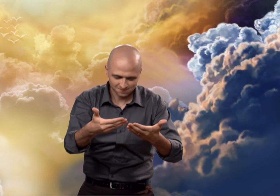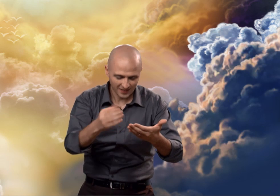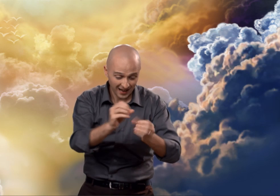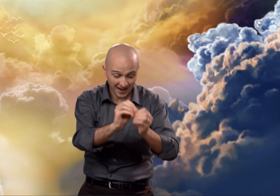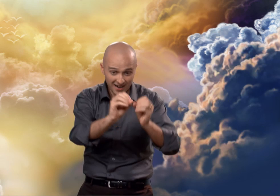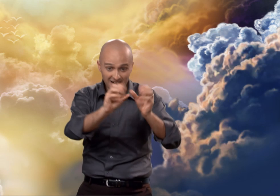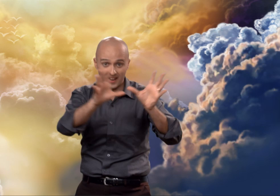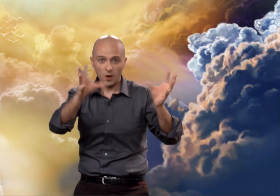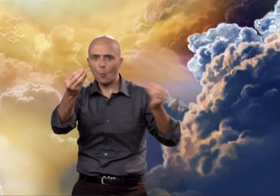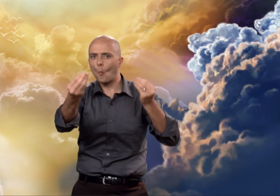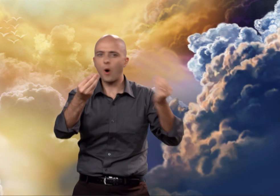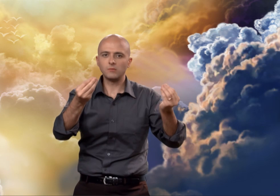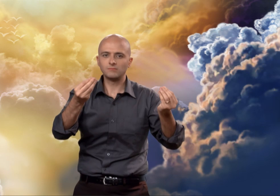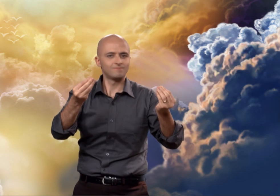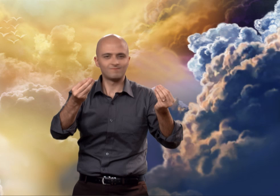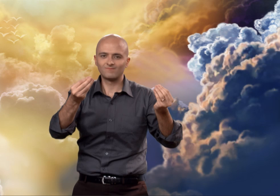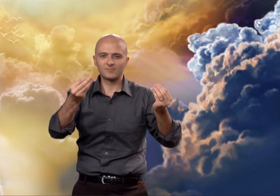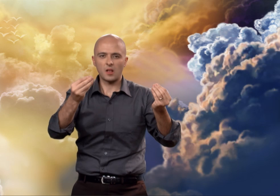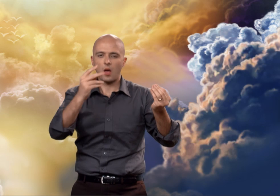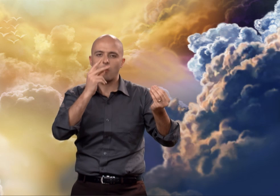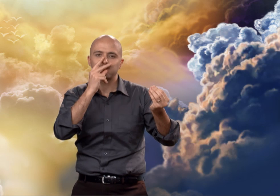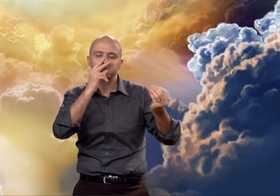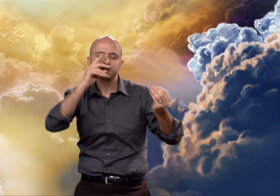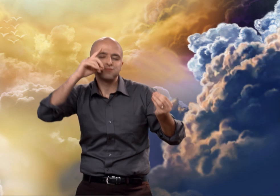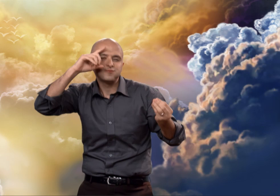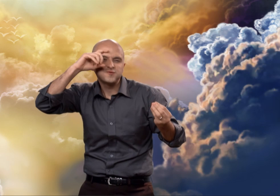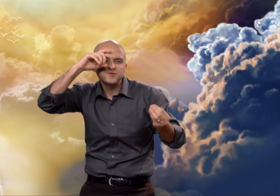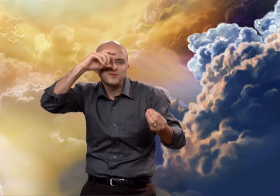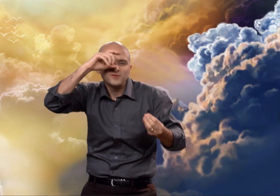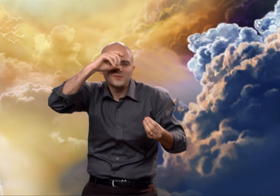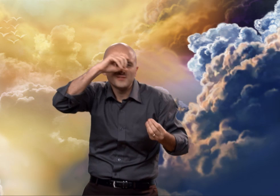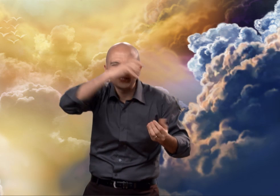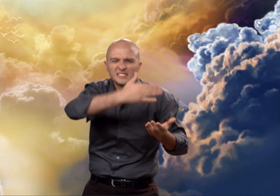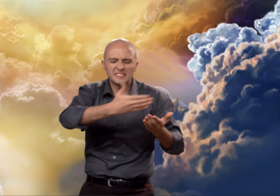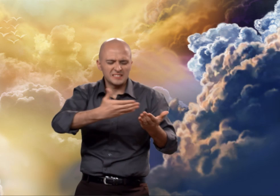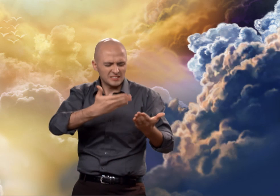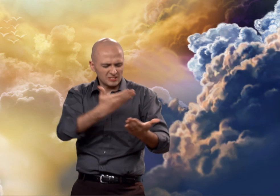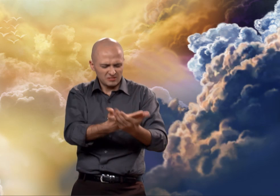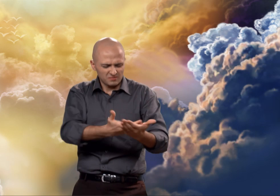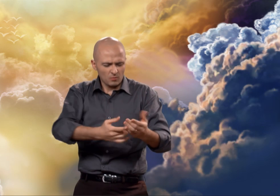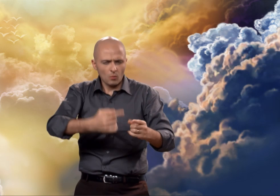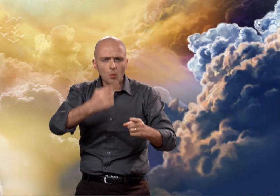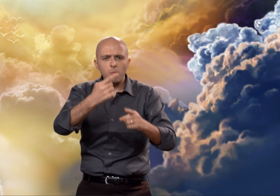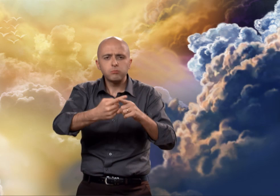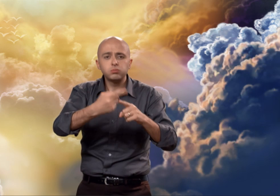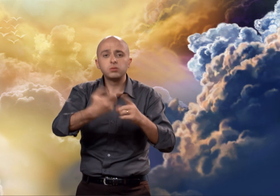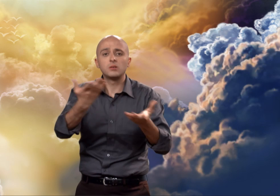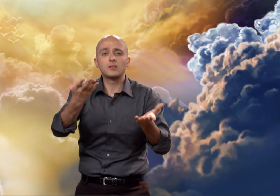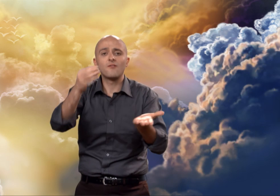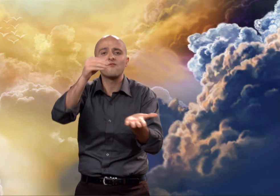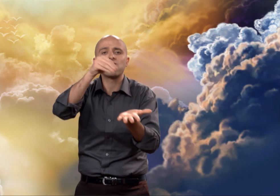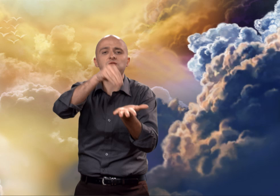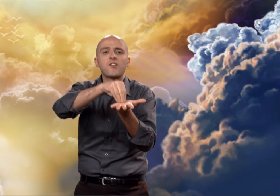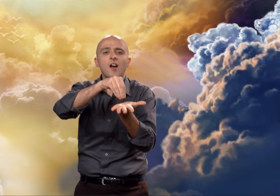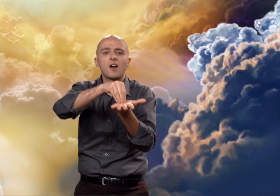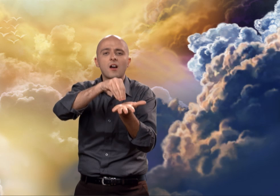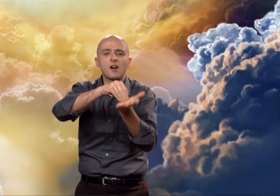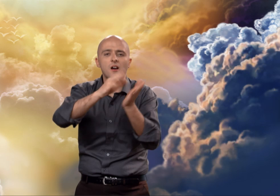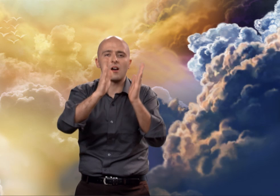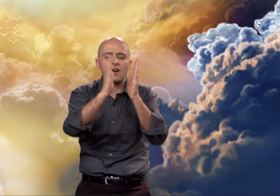Satanás manter as pessoas em especulações a respeito daquilo que Deus não revelou. Lúcifer se sentiu insatisfeito,